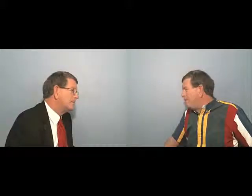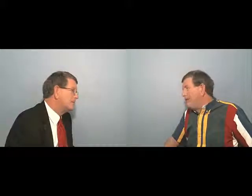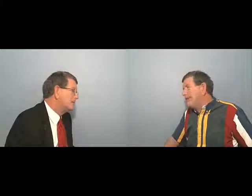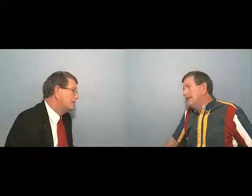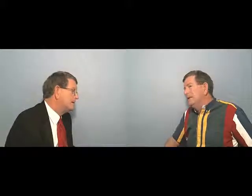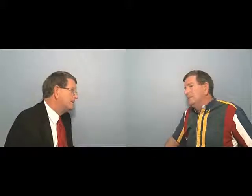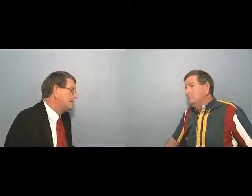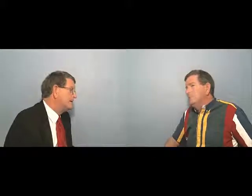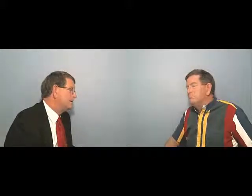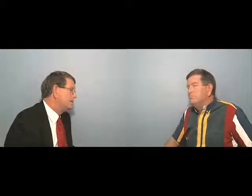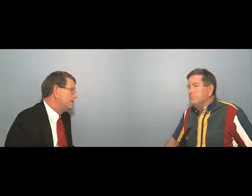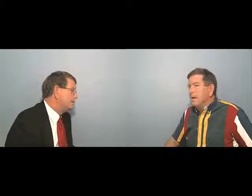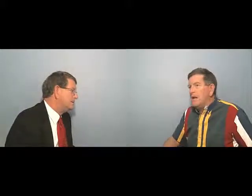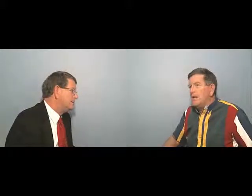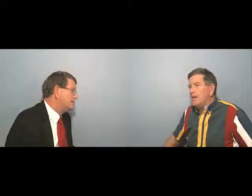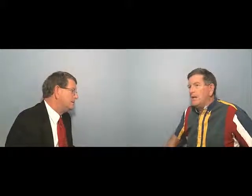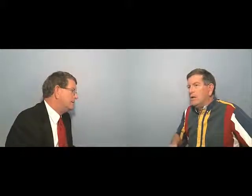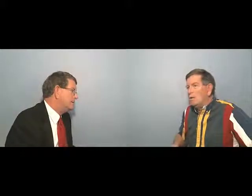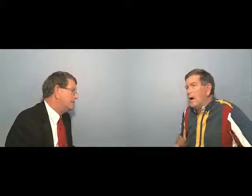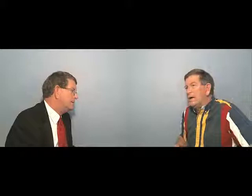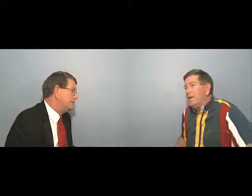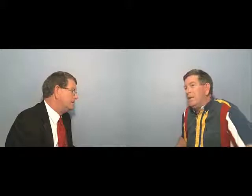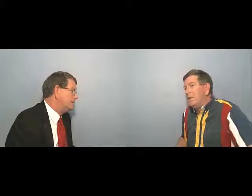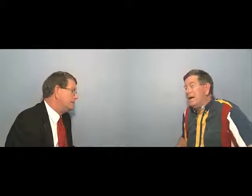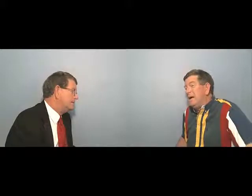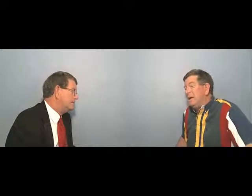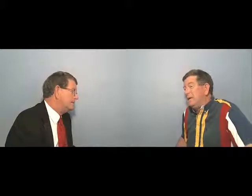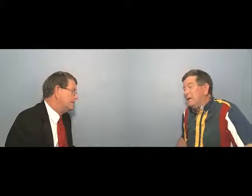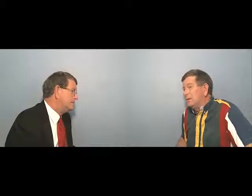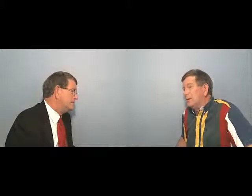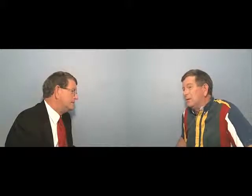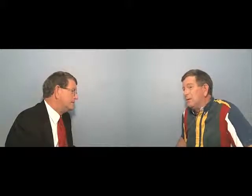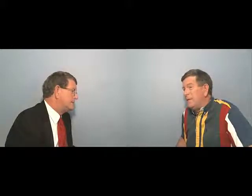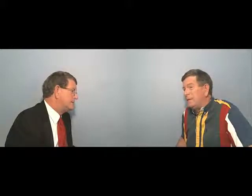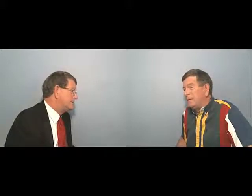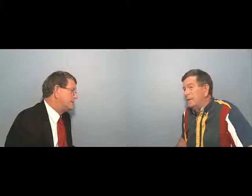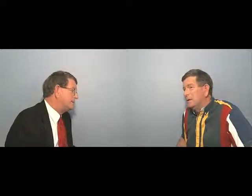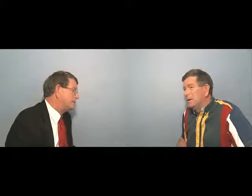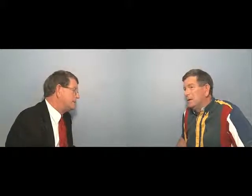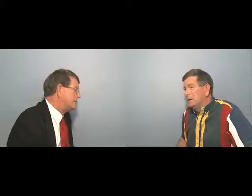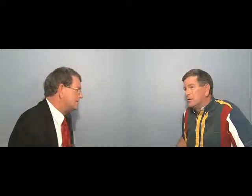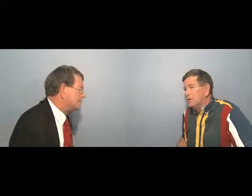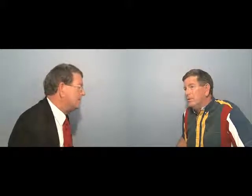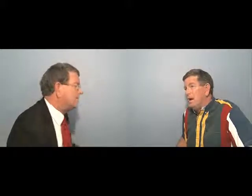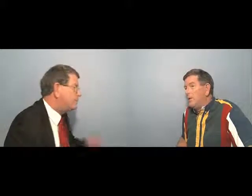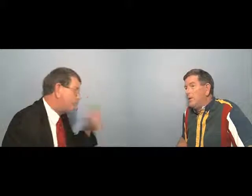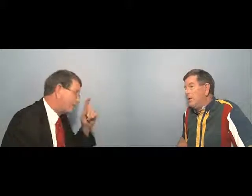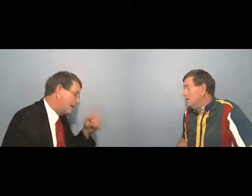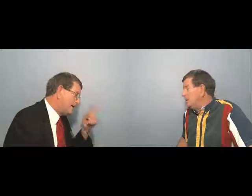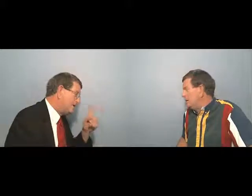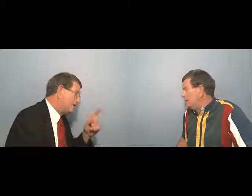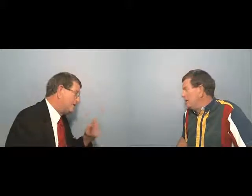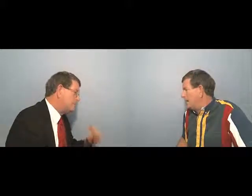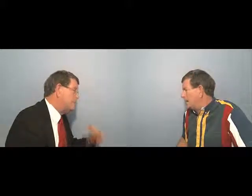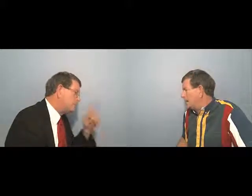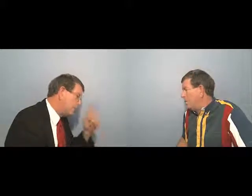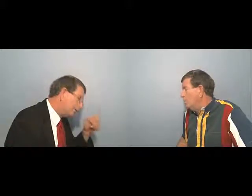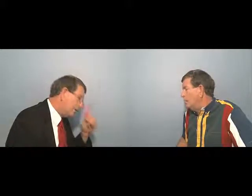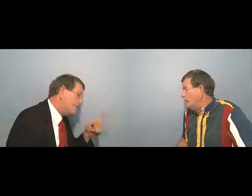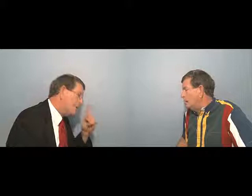faire. Marcher 3 km, je vais mettre, je ne sais Steve, pas, tu une devrais- heure à tu faire ça au devrais moins.